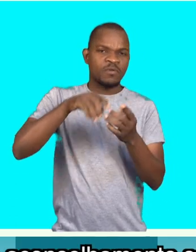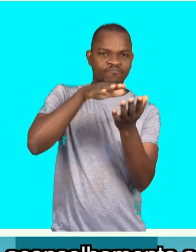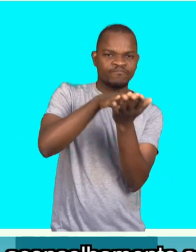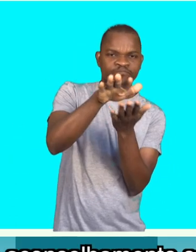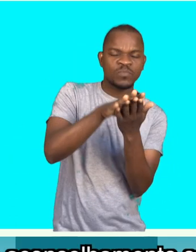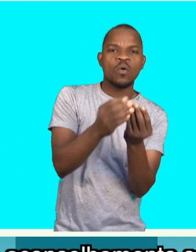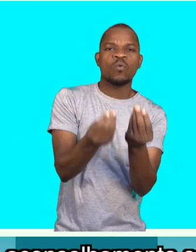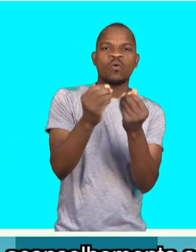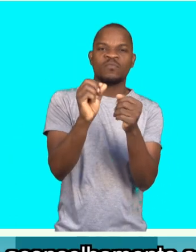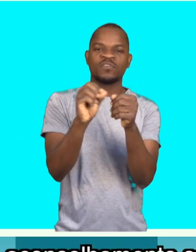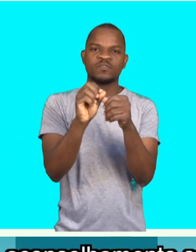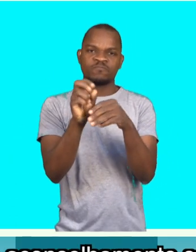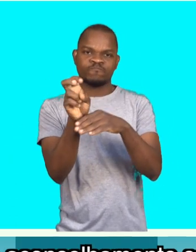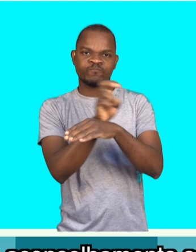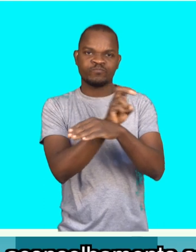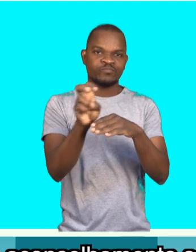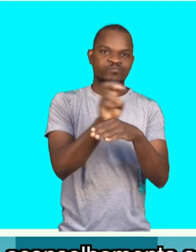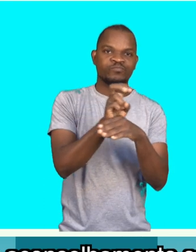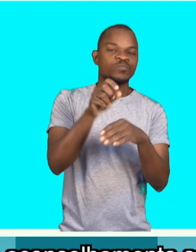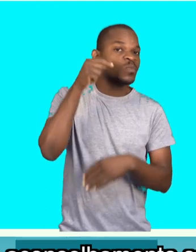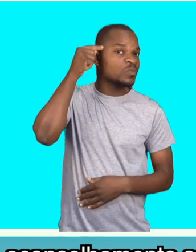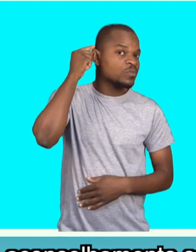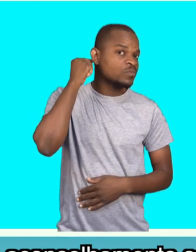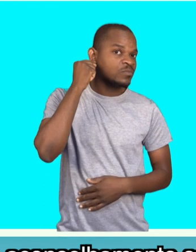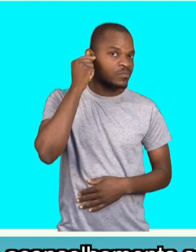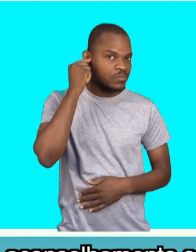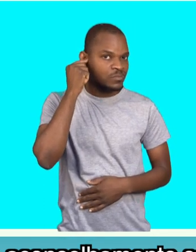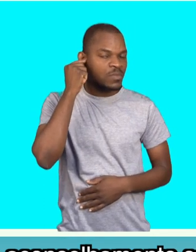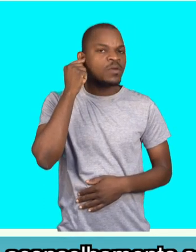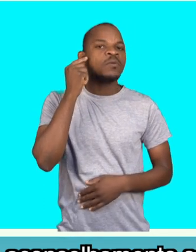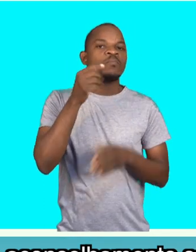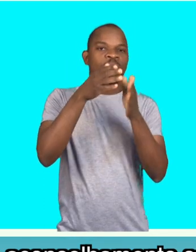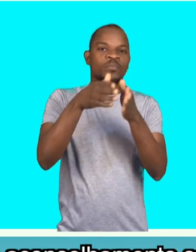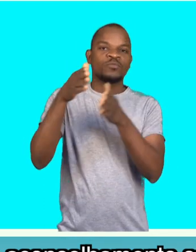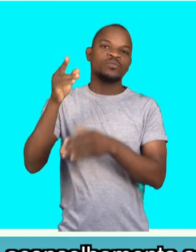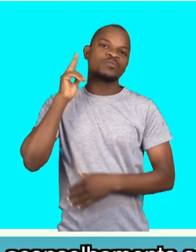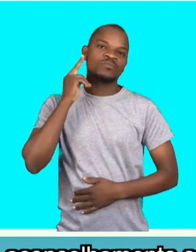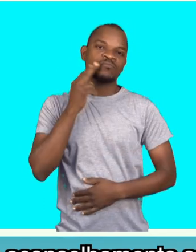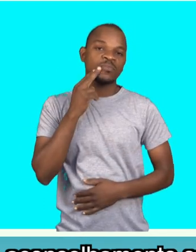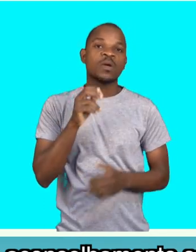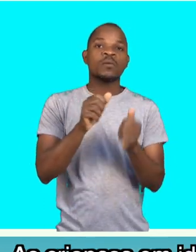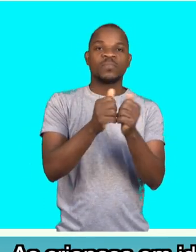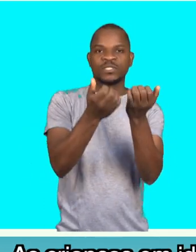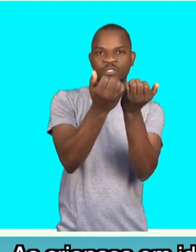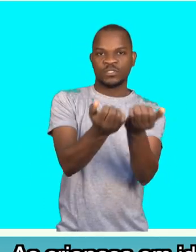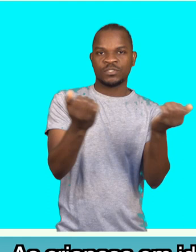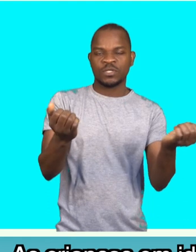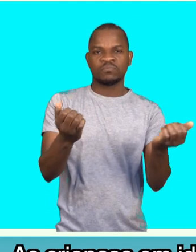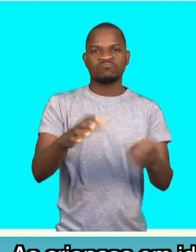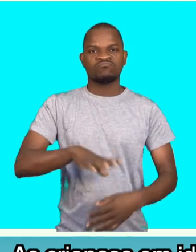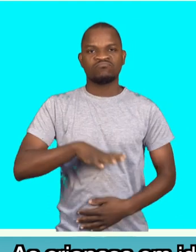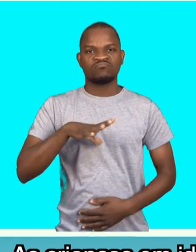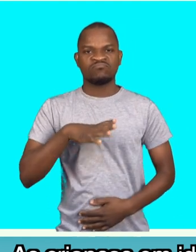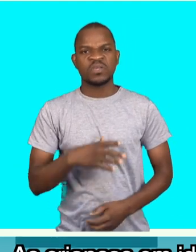aconselhamento sobre os cuidados a ter com estes aparelhos de compensação auditiva. As